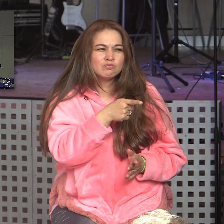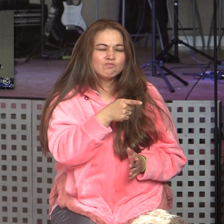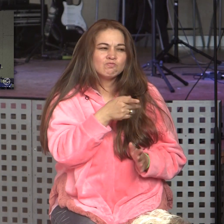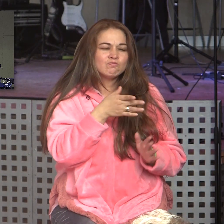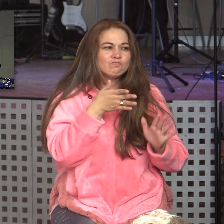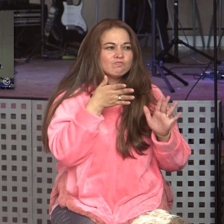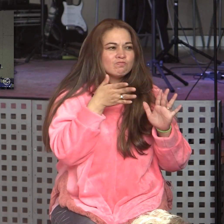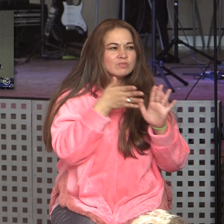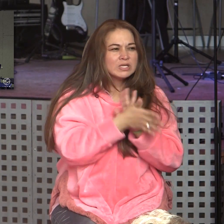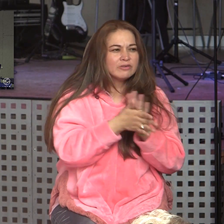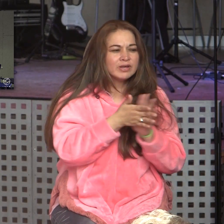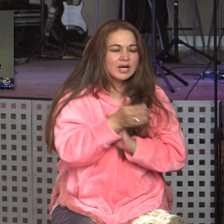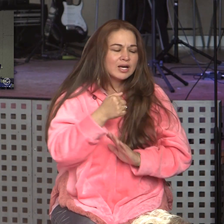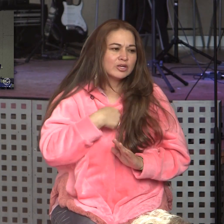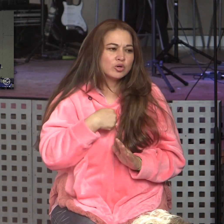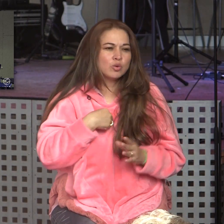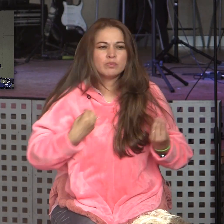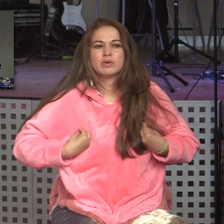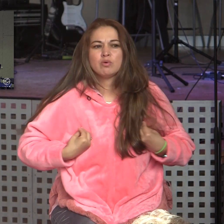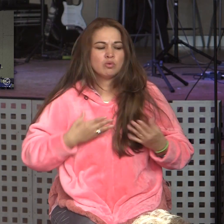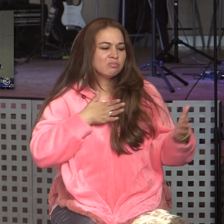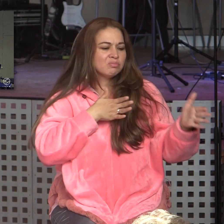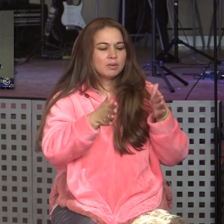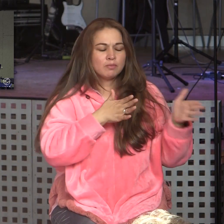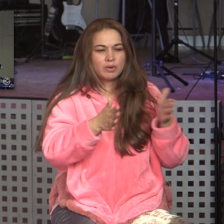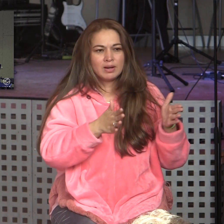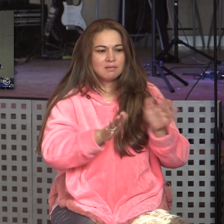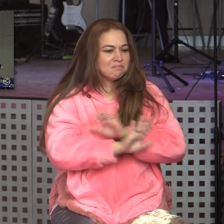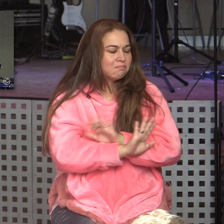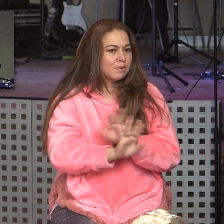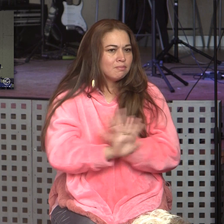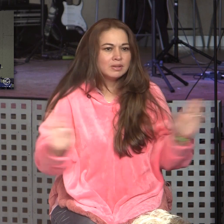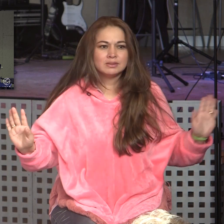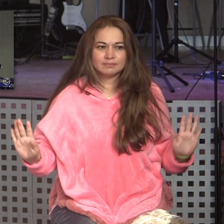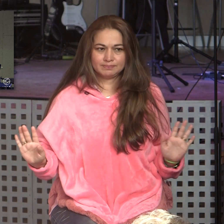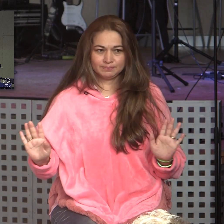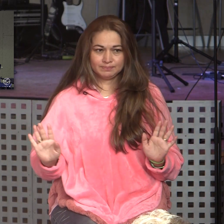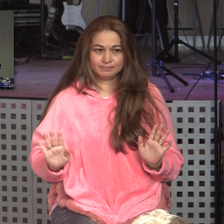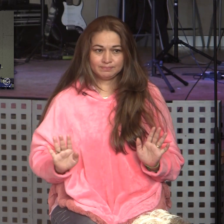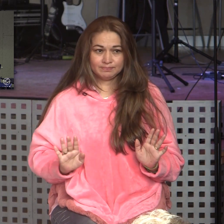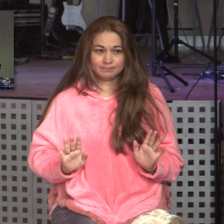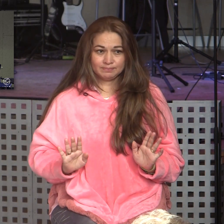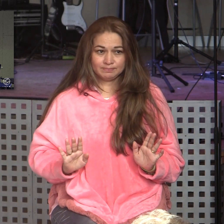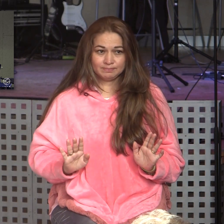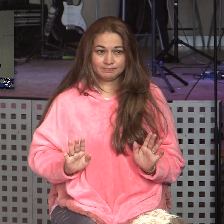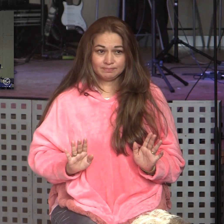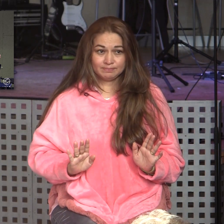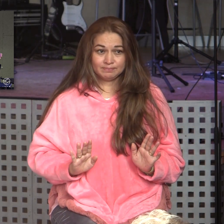¿Tú sabes lo que es vivir por tiempos? Te lo voy a traducir en mi idea.